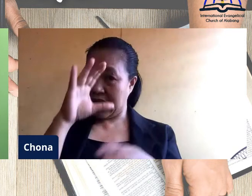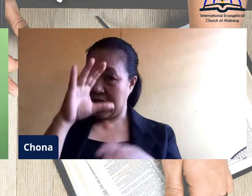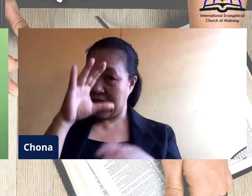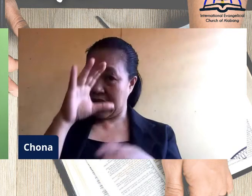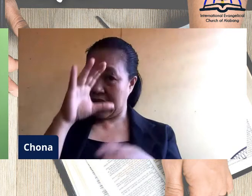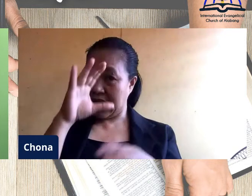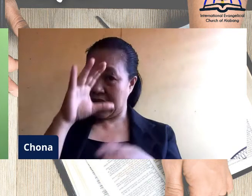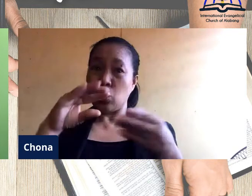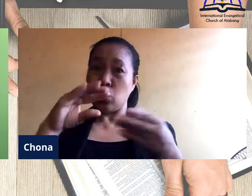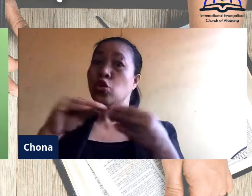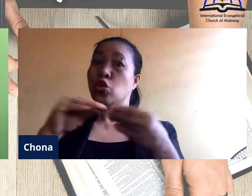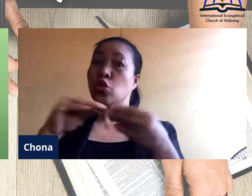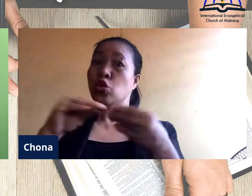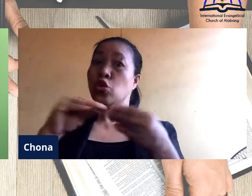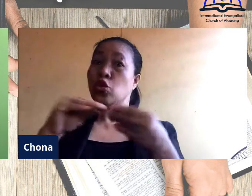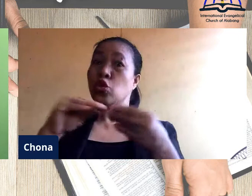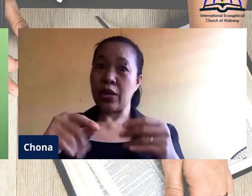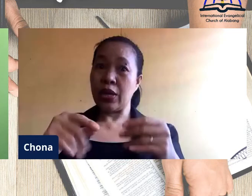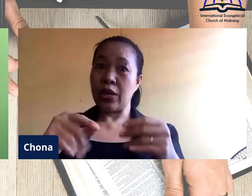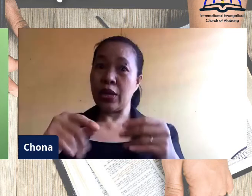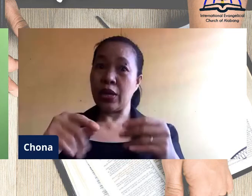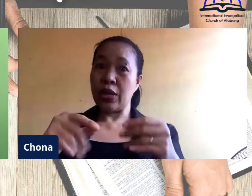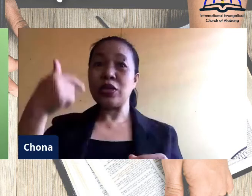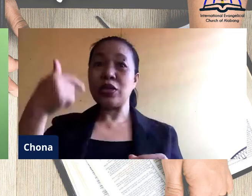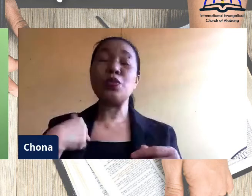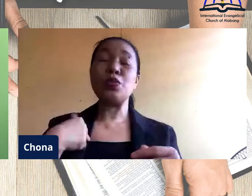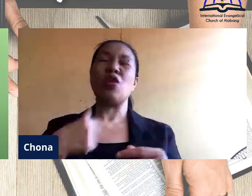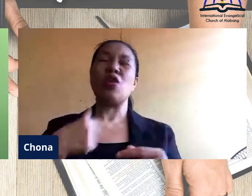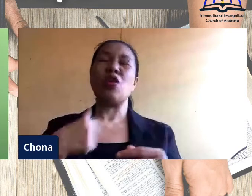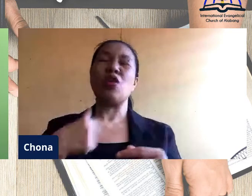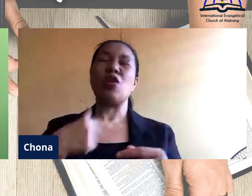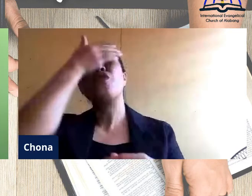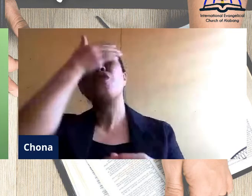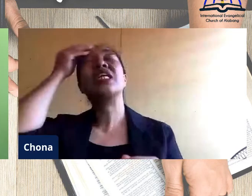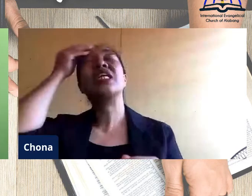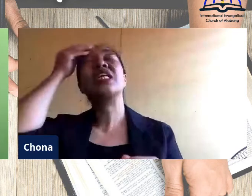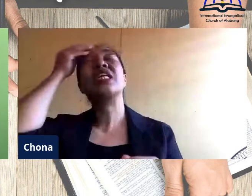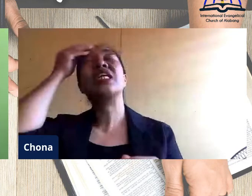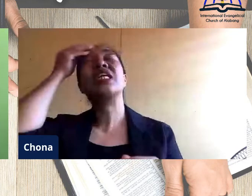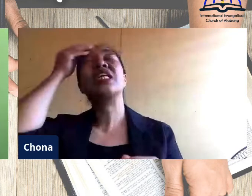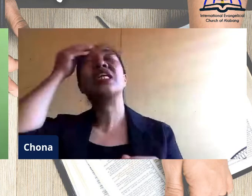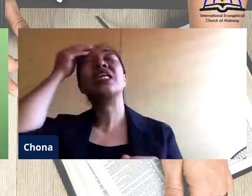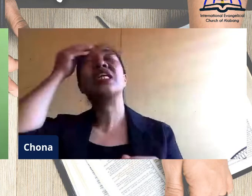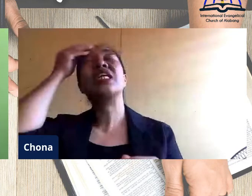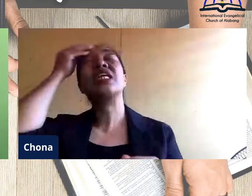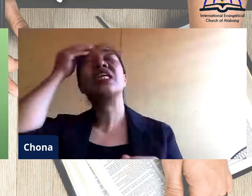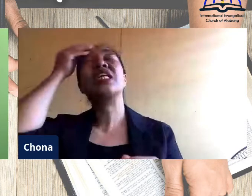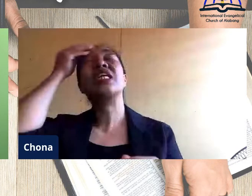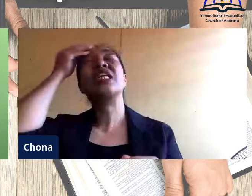yun, makikita mo kung saan siya papunta or yung kanyang destination."